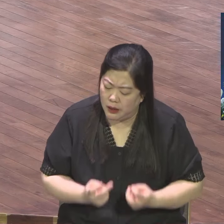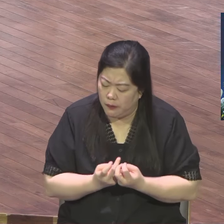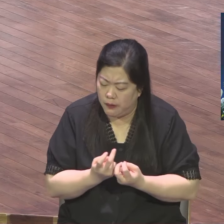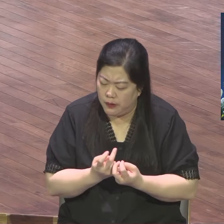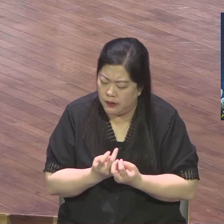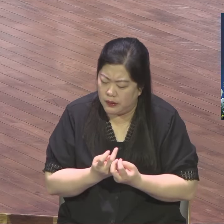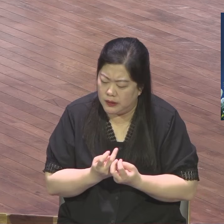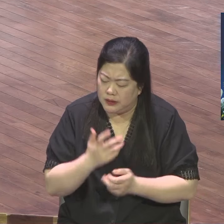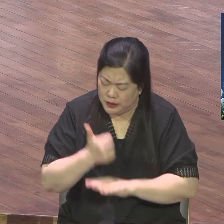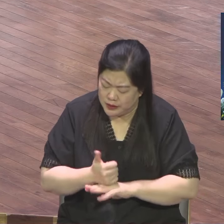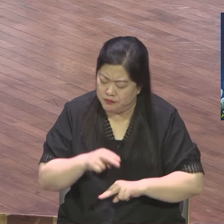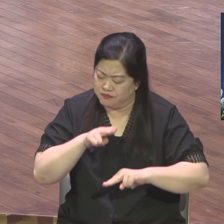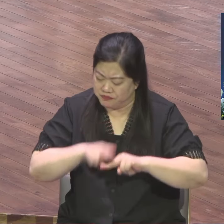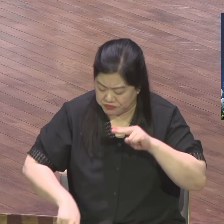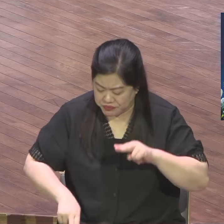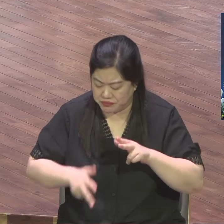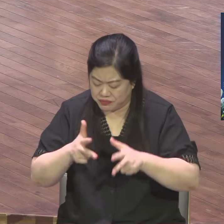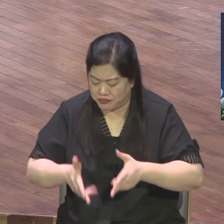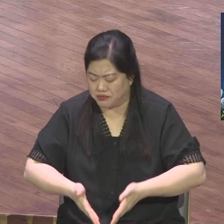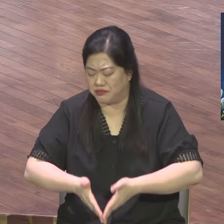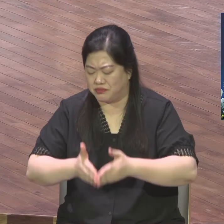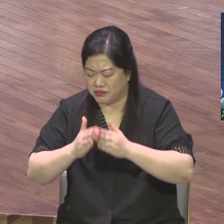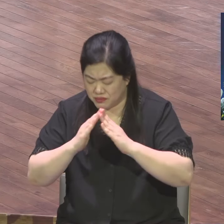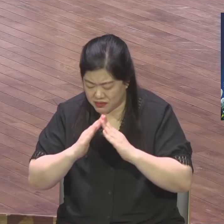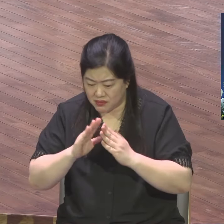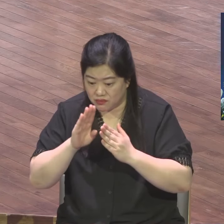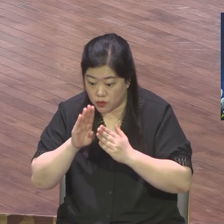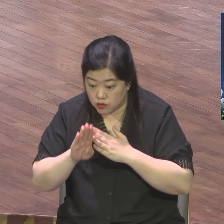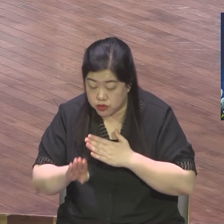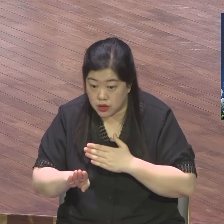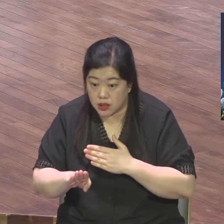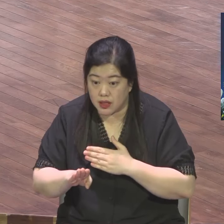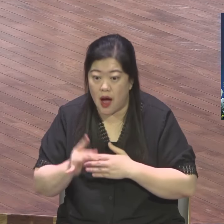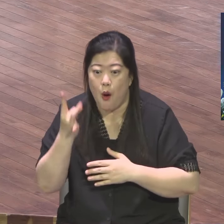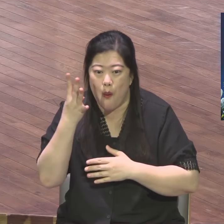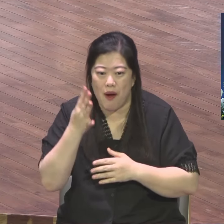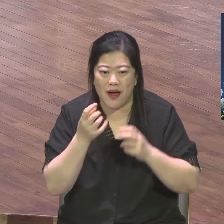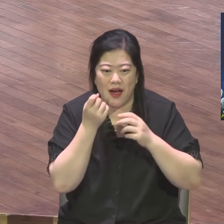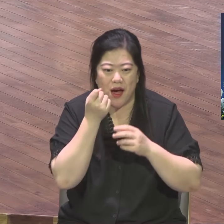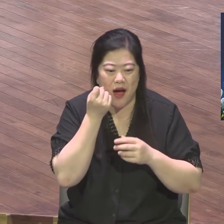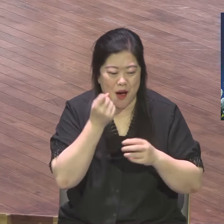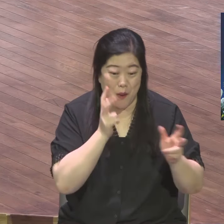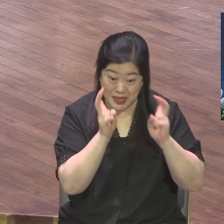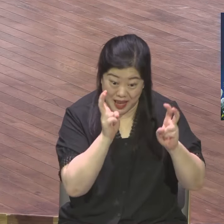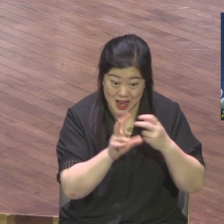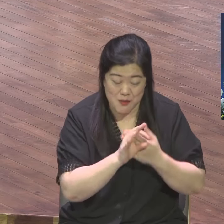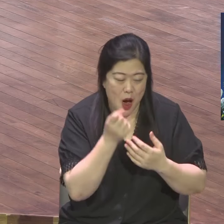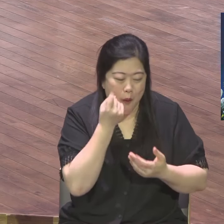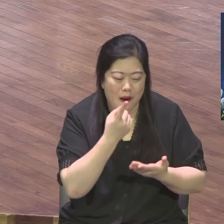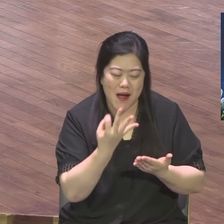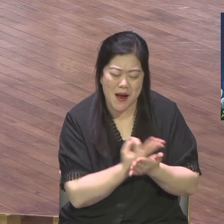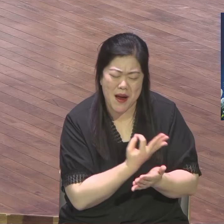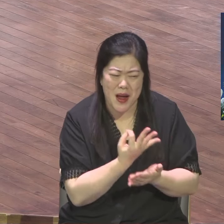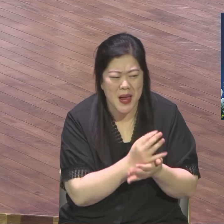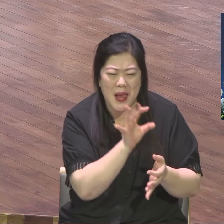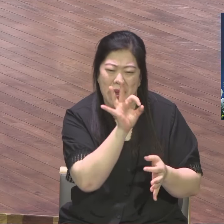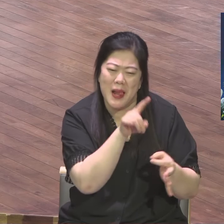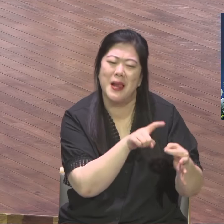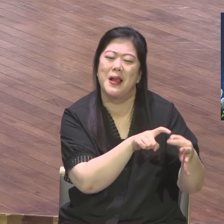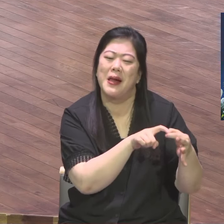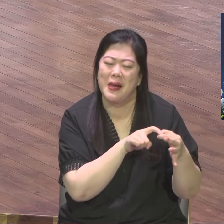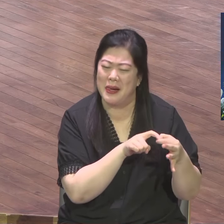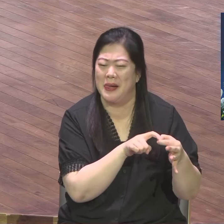만에 10년 직급을 뿌려. 아이고, 진작 독립할 거를. 그렇다고 다 때려치우고 사업하라 그 말은